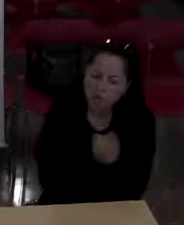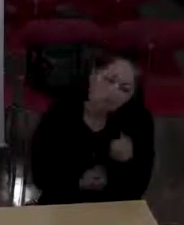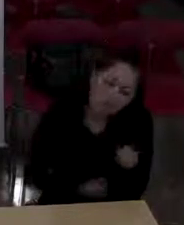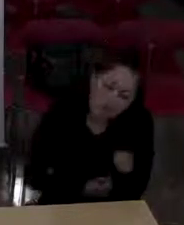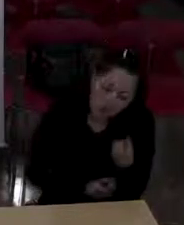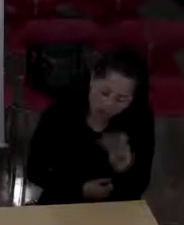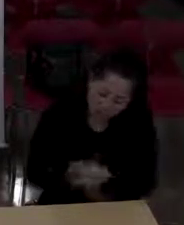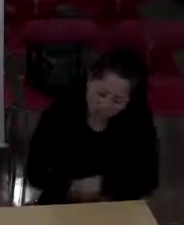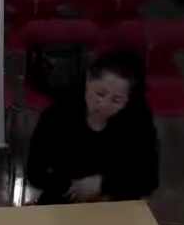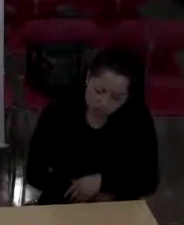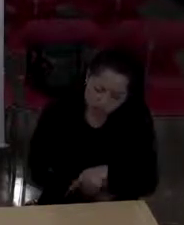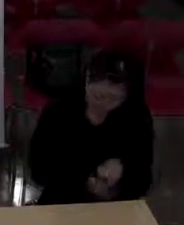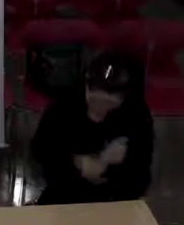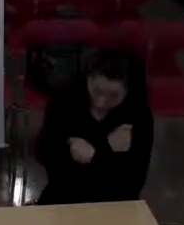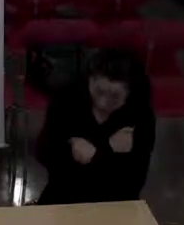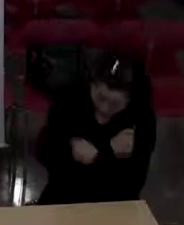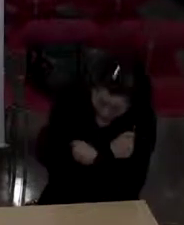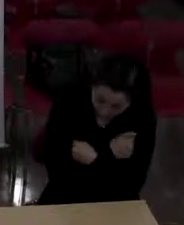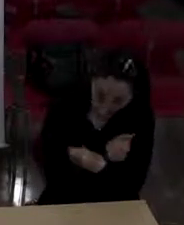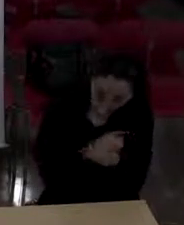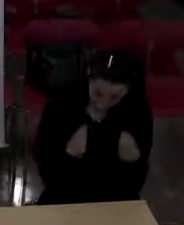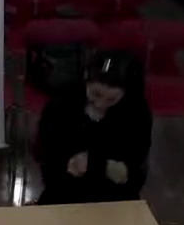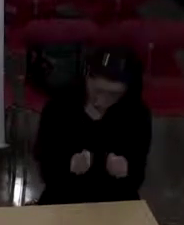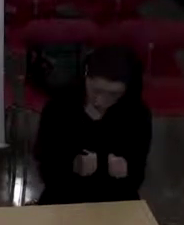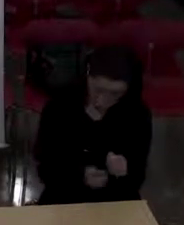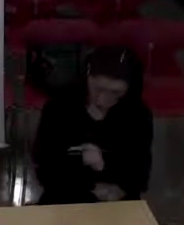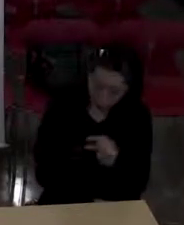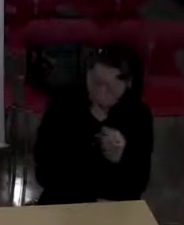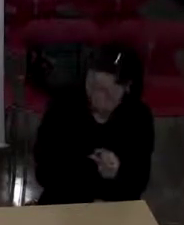Isidora Paz, ¿cuánto nos amas? Mucho.